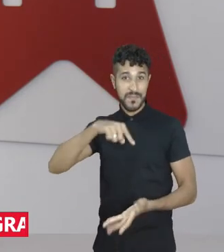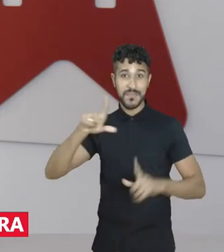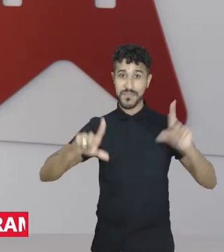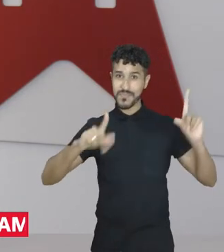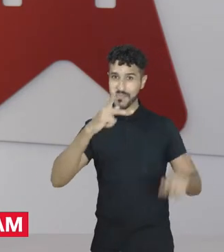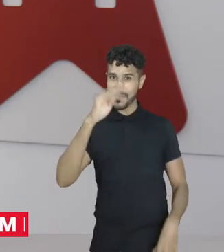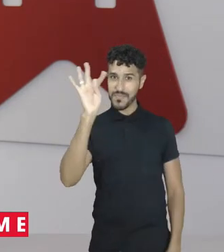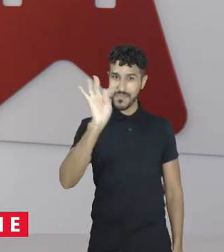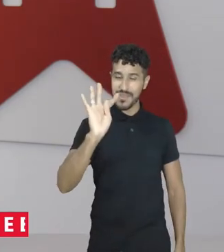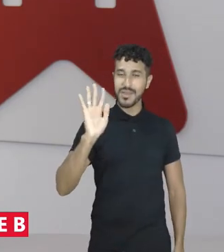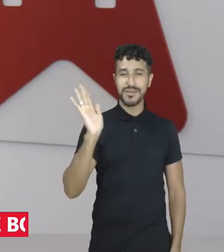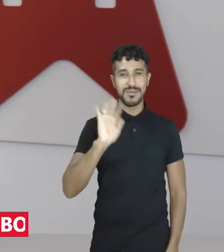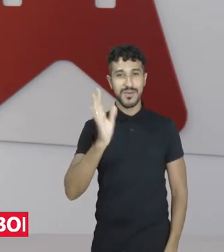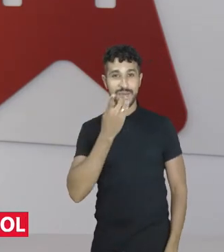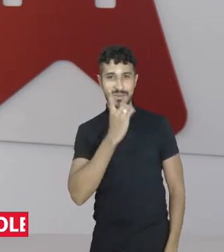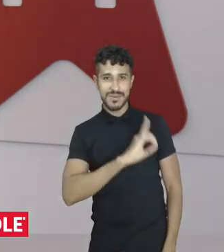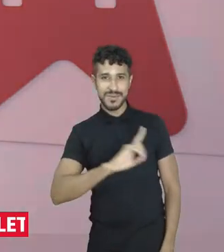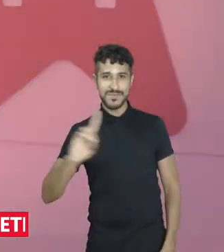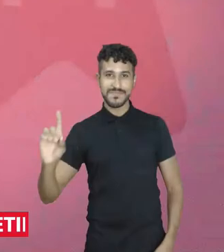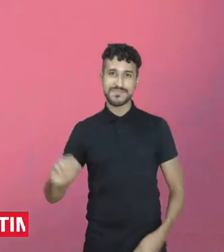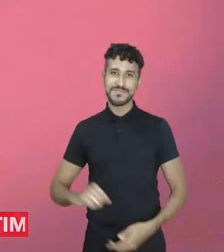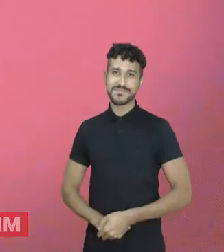PT Brasil. Bom dia!